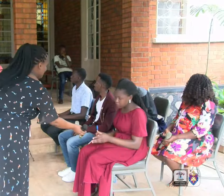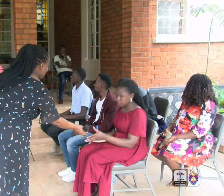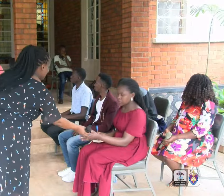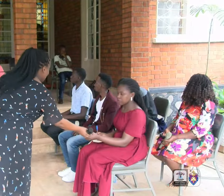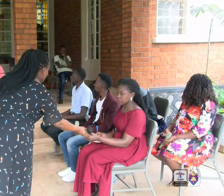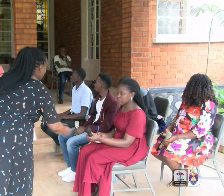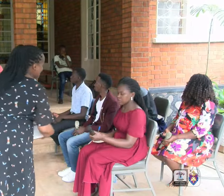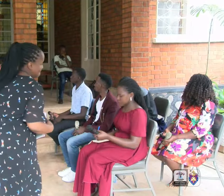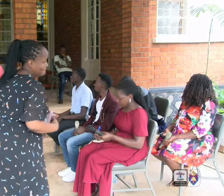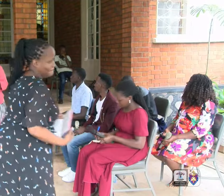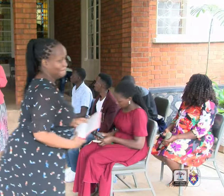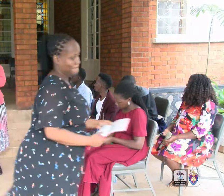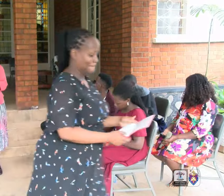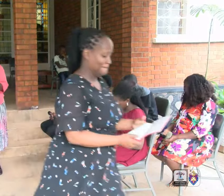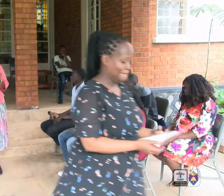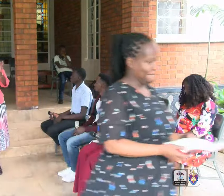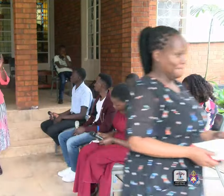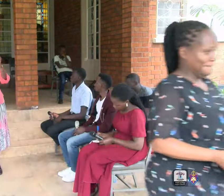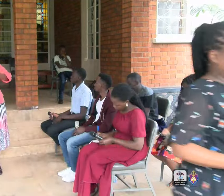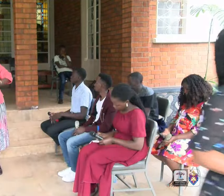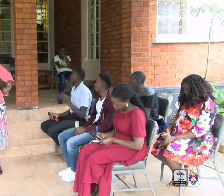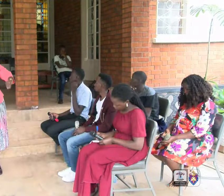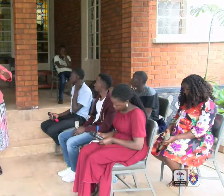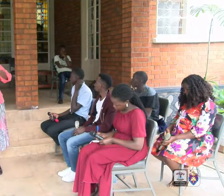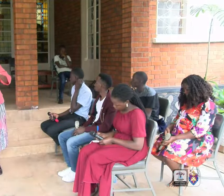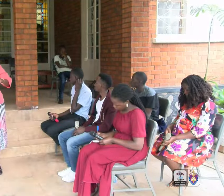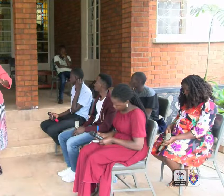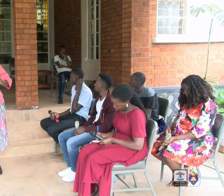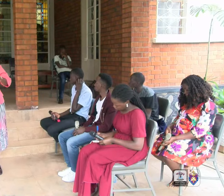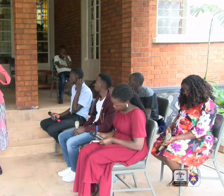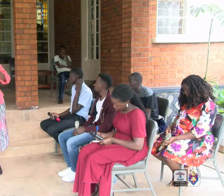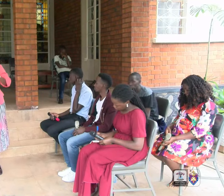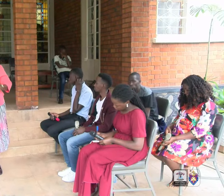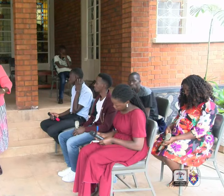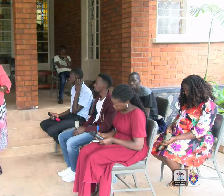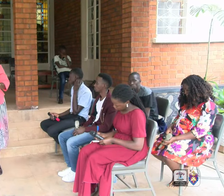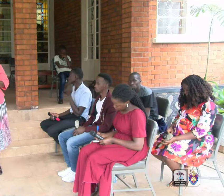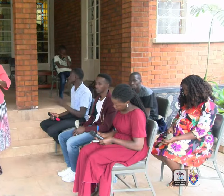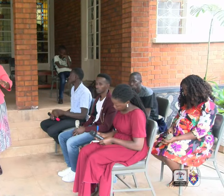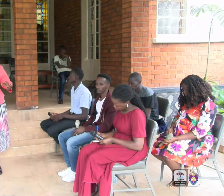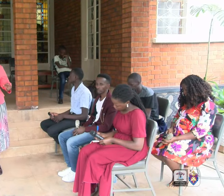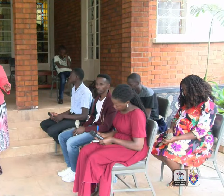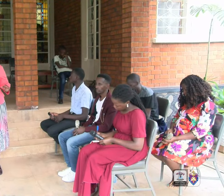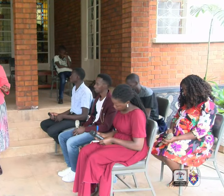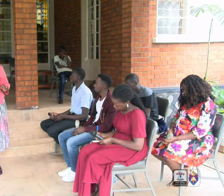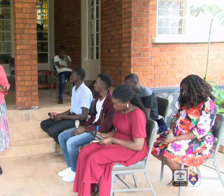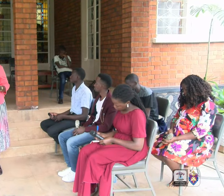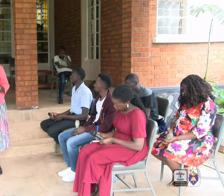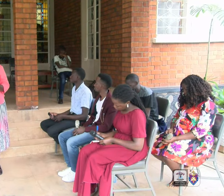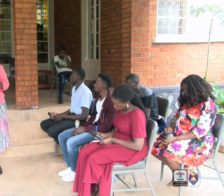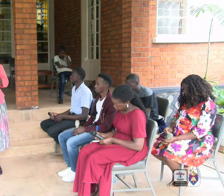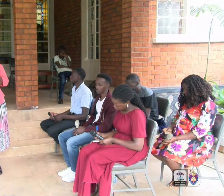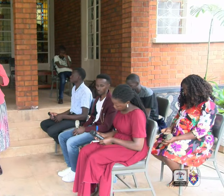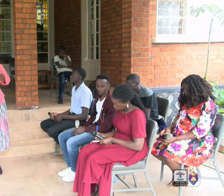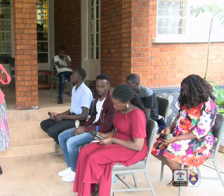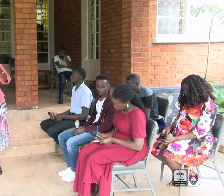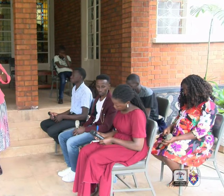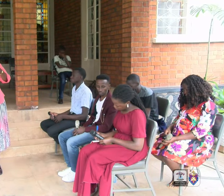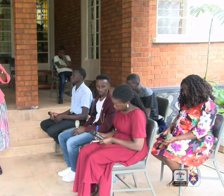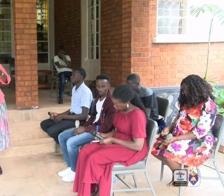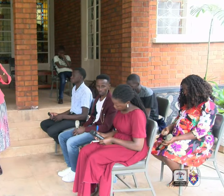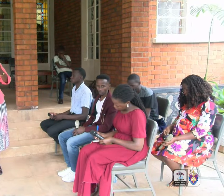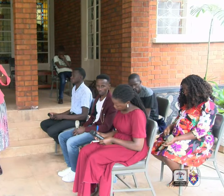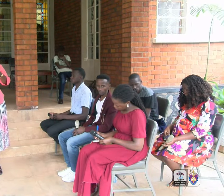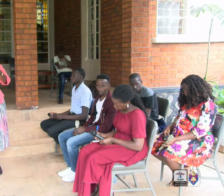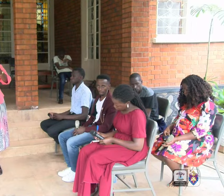Tujja kuteekateeka tuweeyo mu nnyumba ya Mukama. Tujja kulemberwamu ate kwaya nga